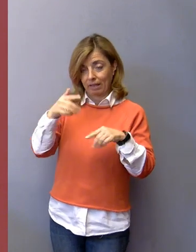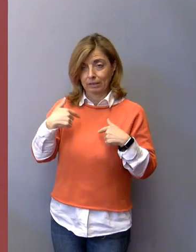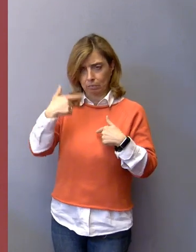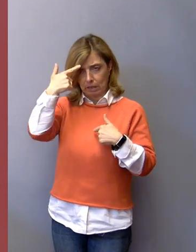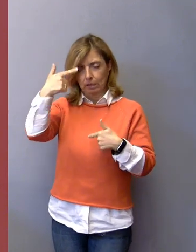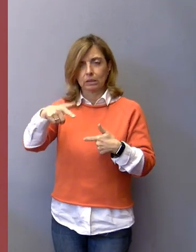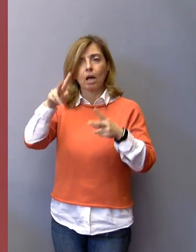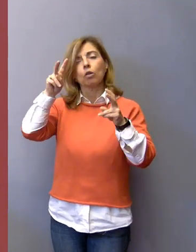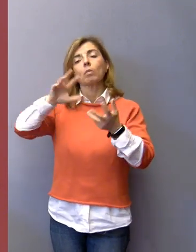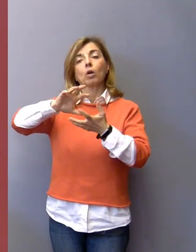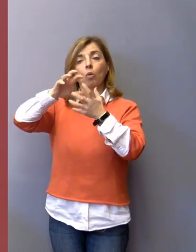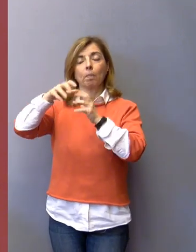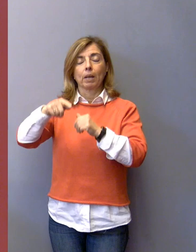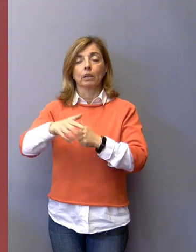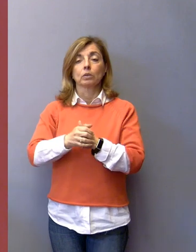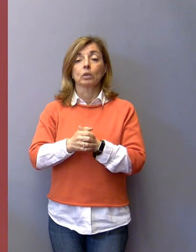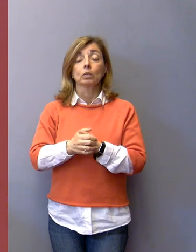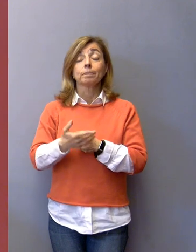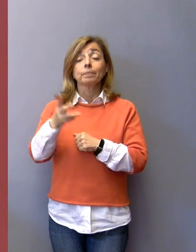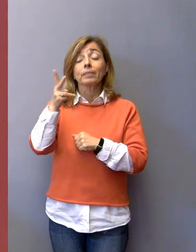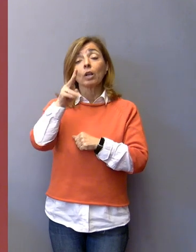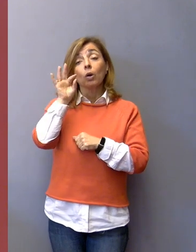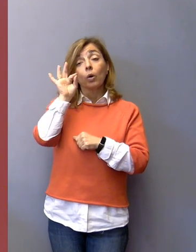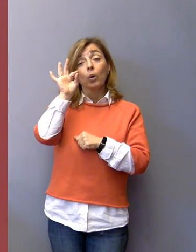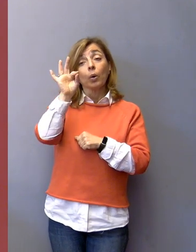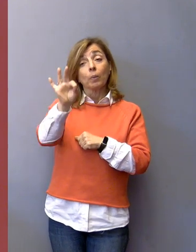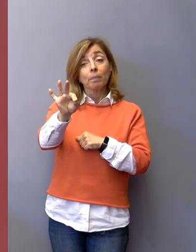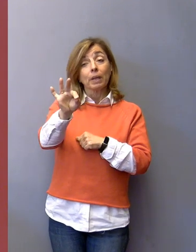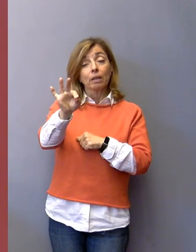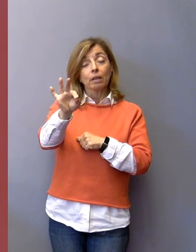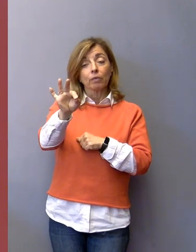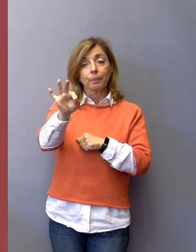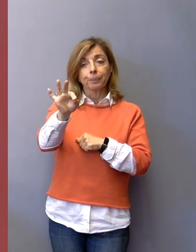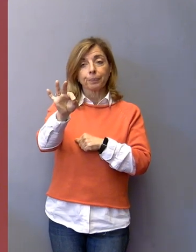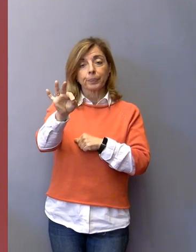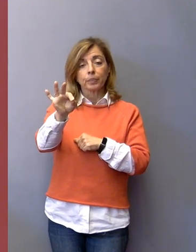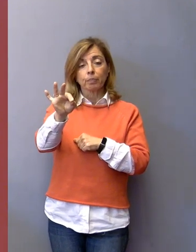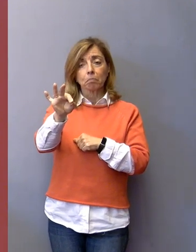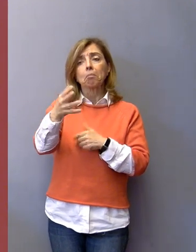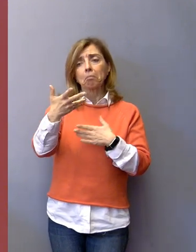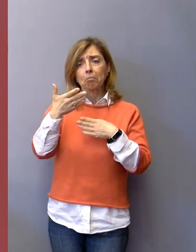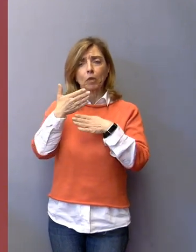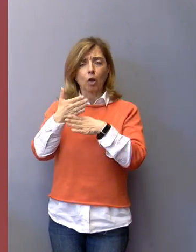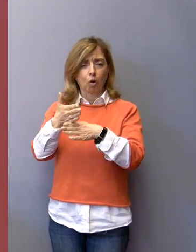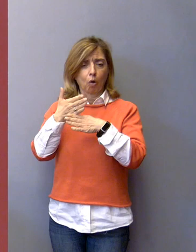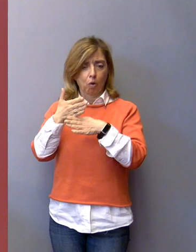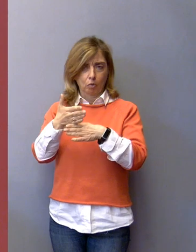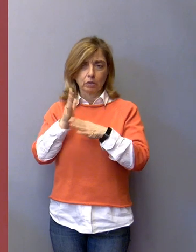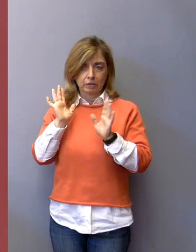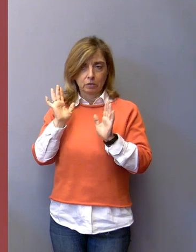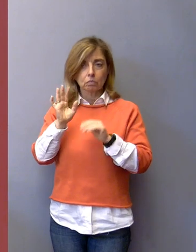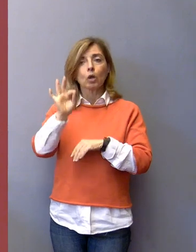complessità devo dire che l'obiettivo che viene perseguito è condivisibile l'obiettivo